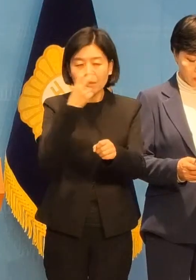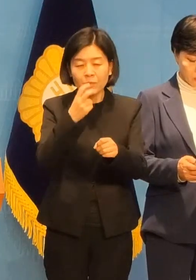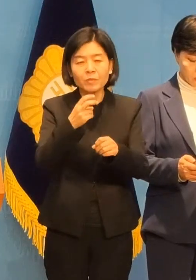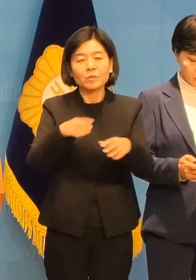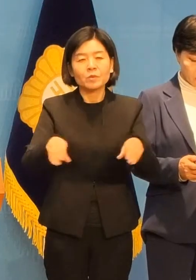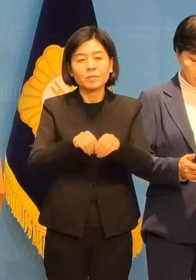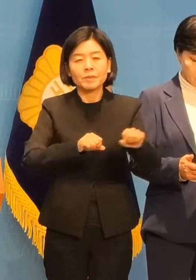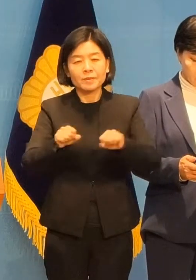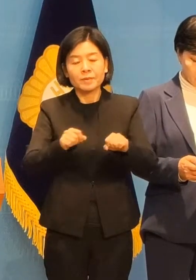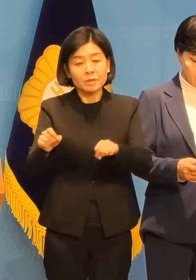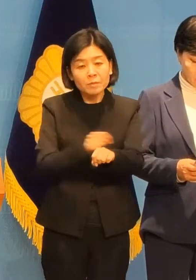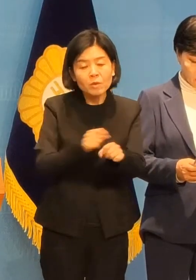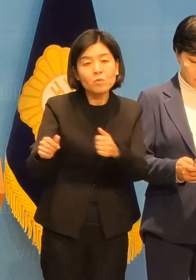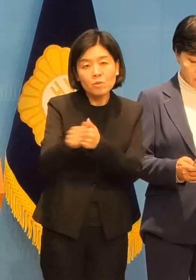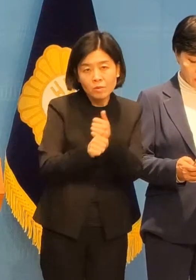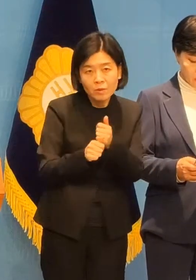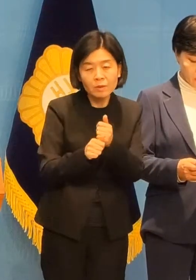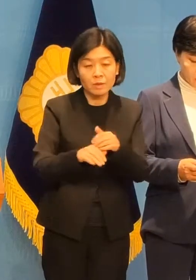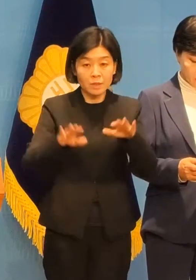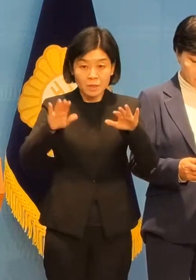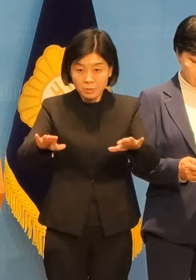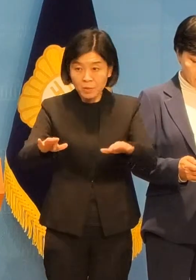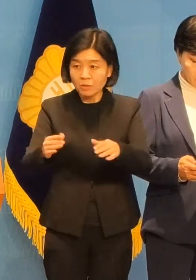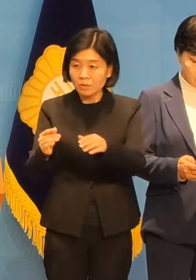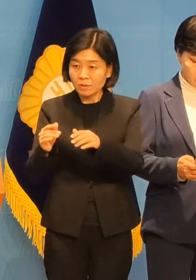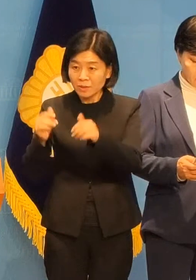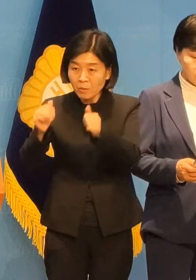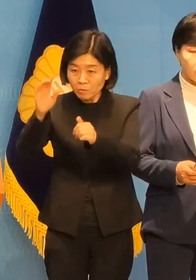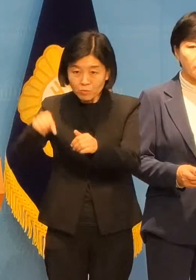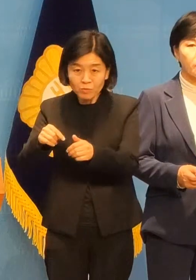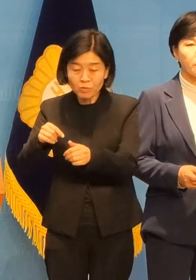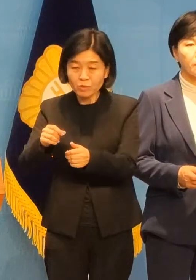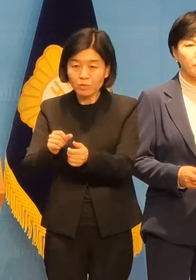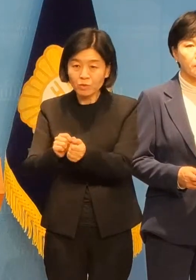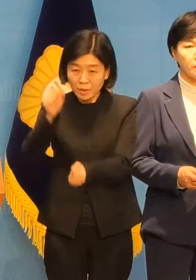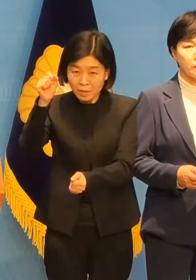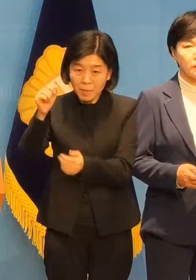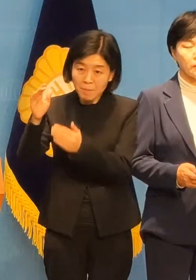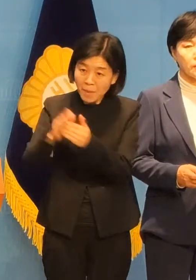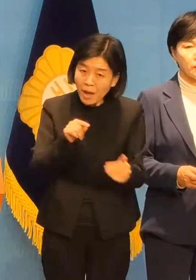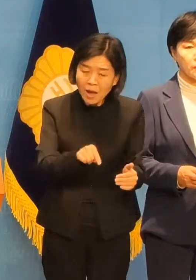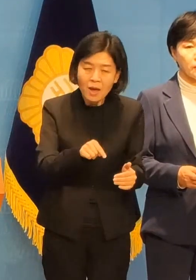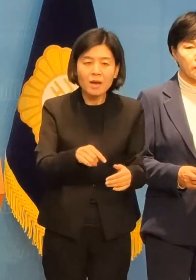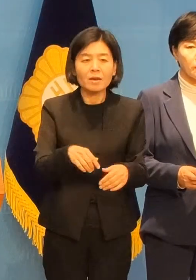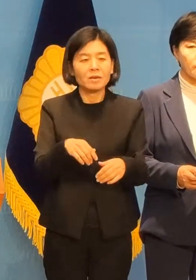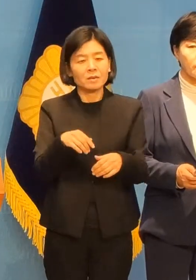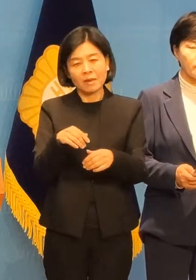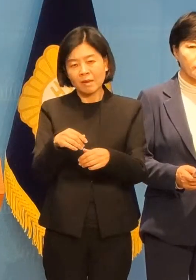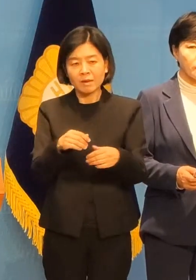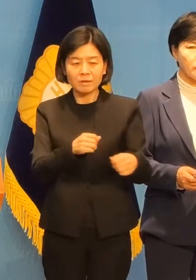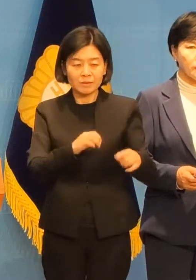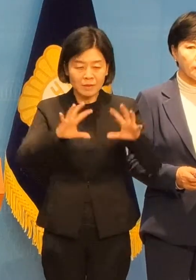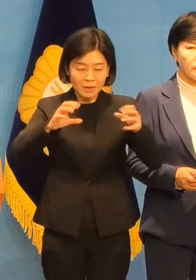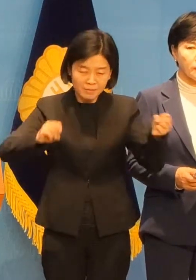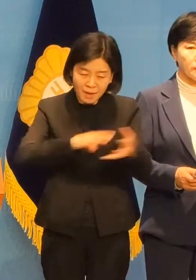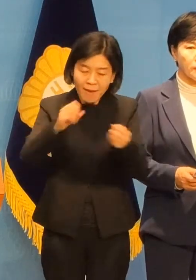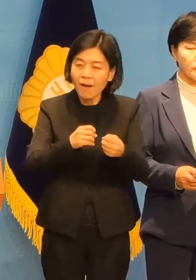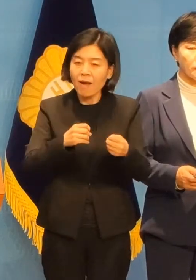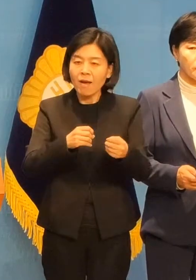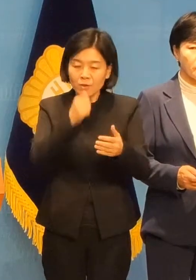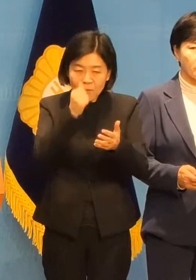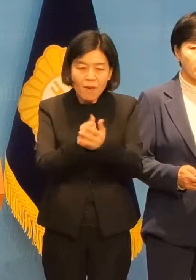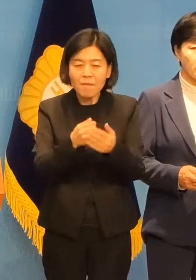특별위원회는 이번 사태를 내란 세력에 대한 사법 방조로 엄중하게 인식하고 단호하게